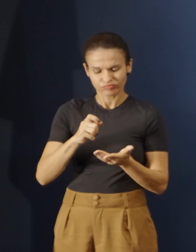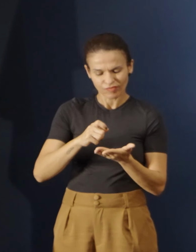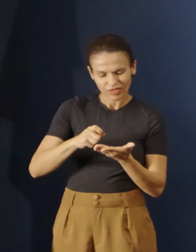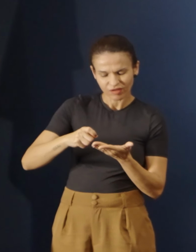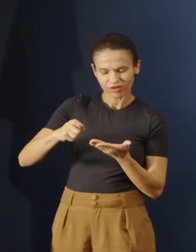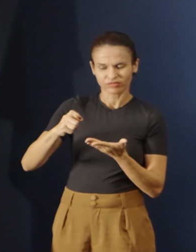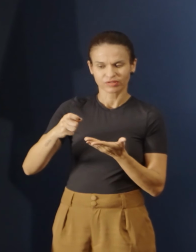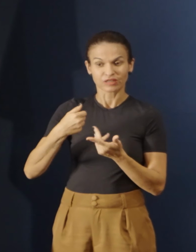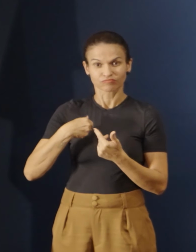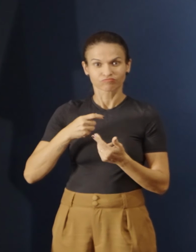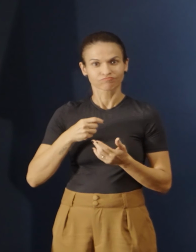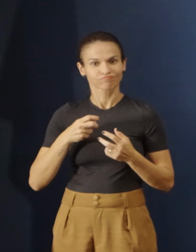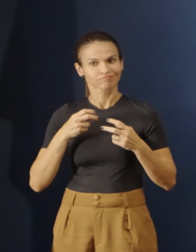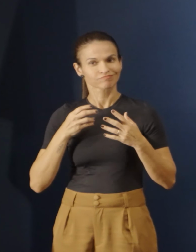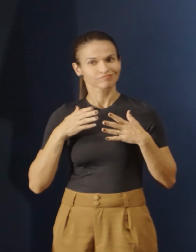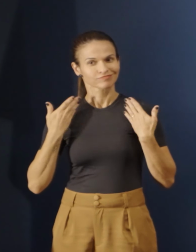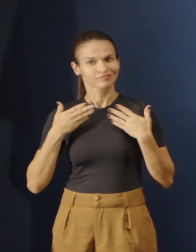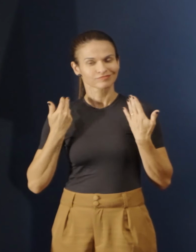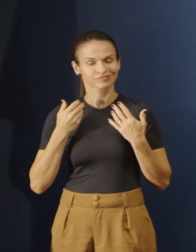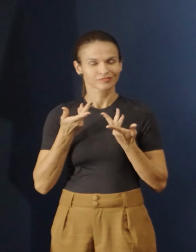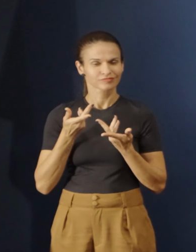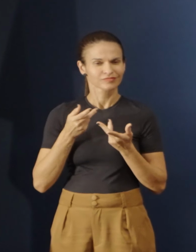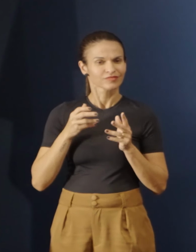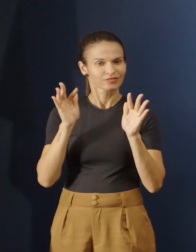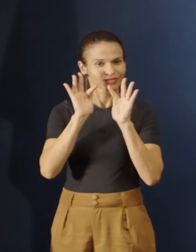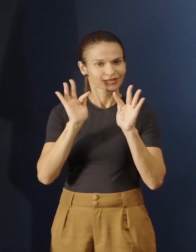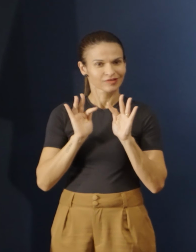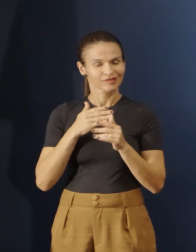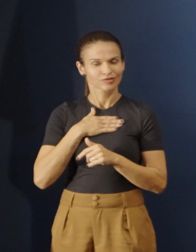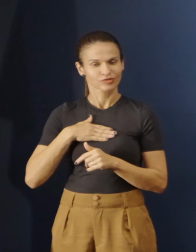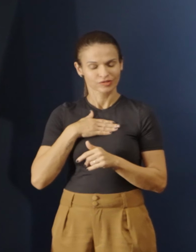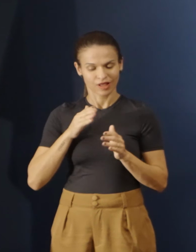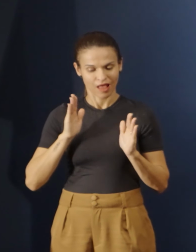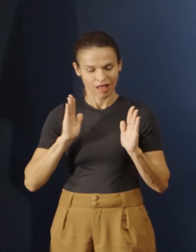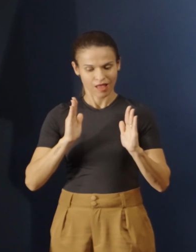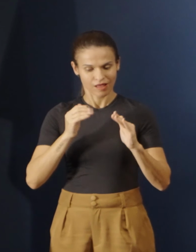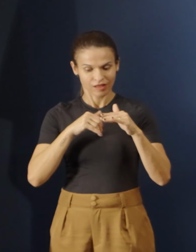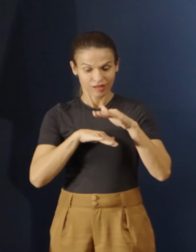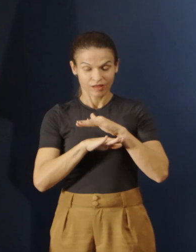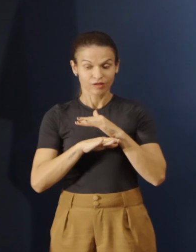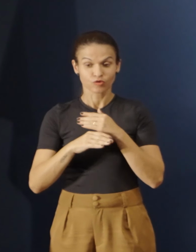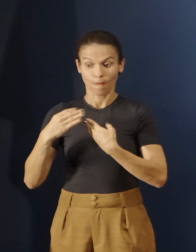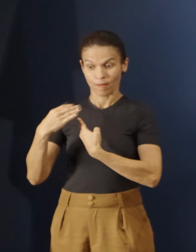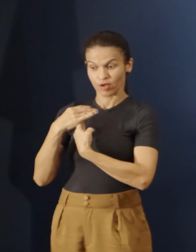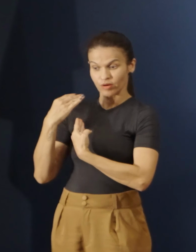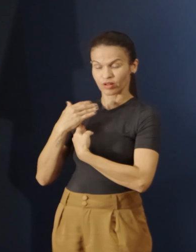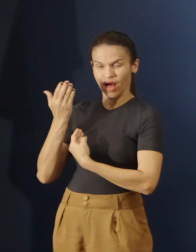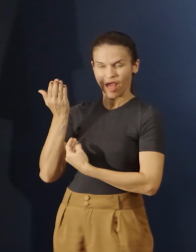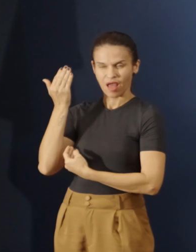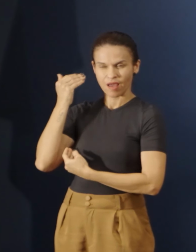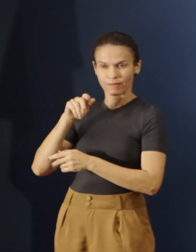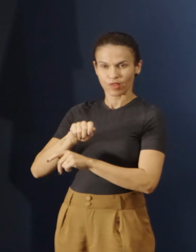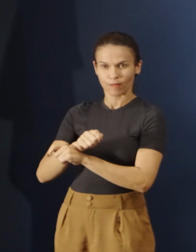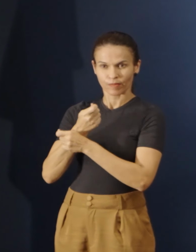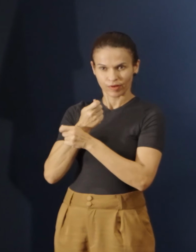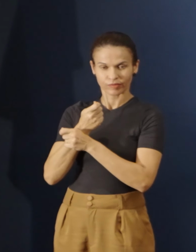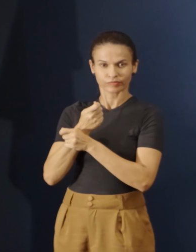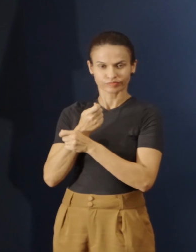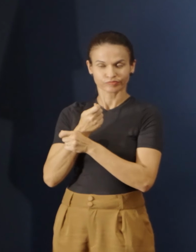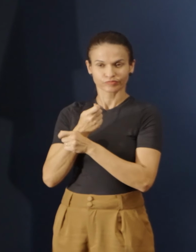eu me deixa alegre, né? Então, eu sempre gostei muito dessa parte de arquivo, e o meu orientador na época, na PUC, professor Gilberto Mendonça